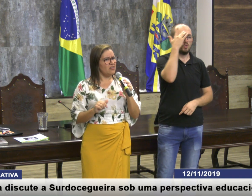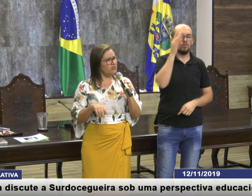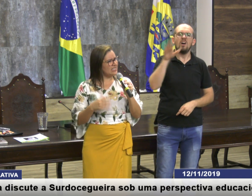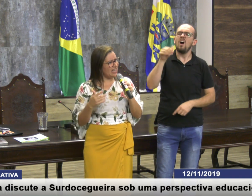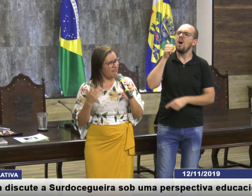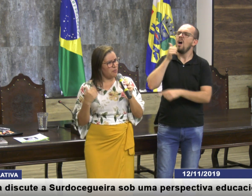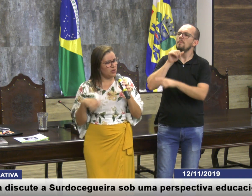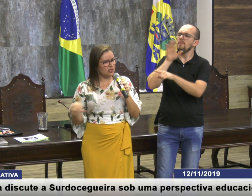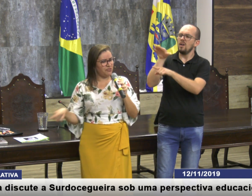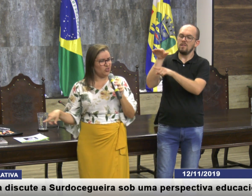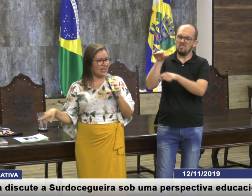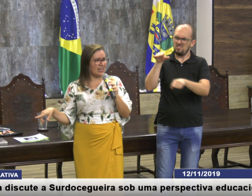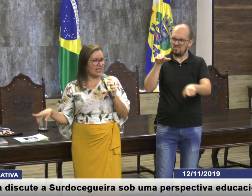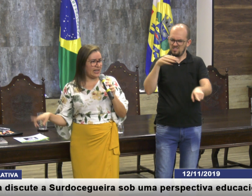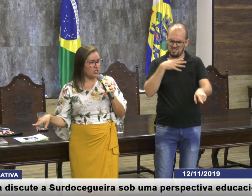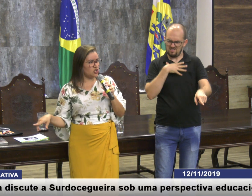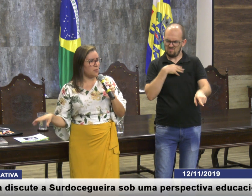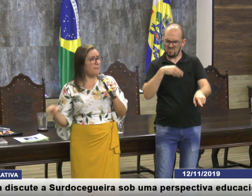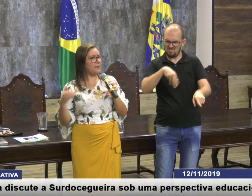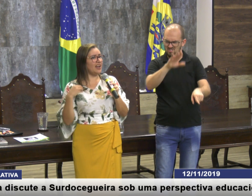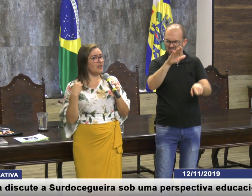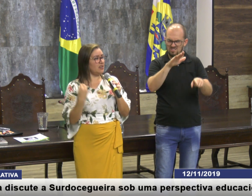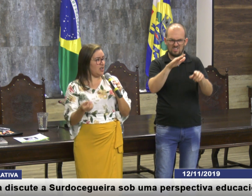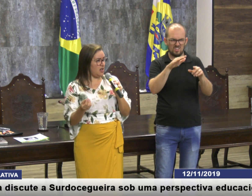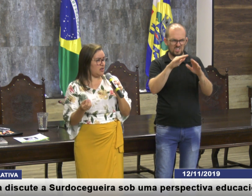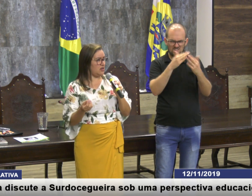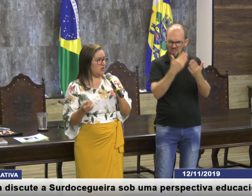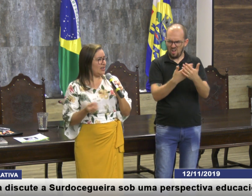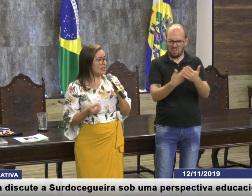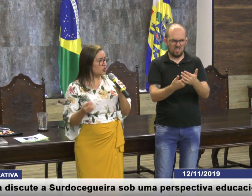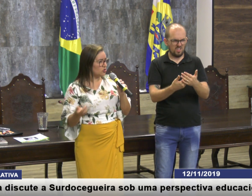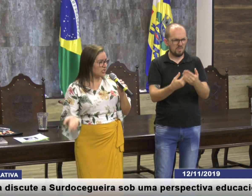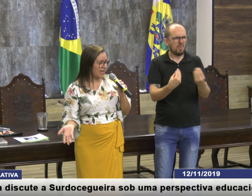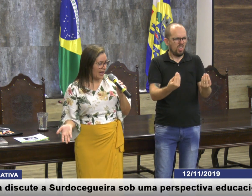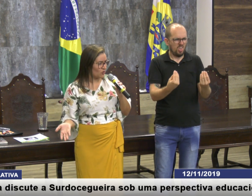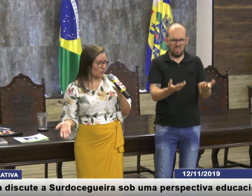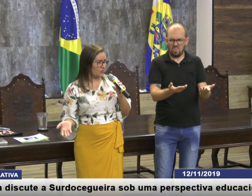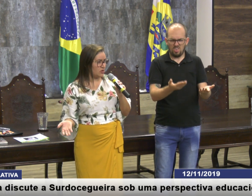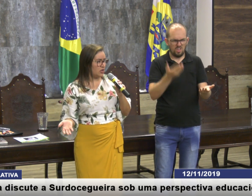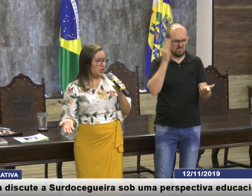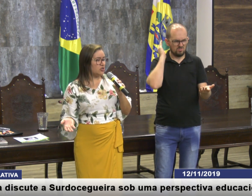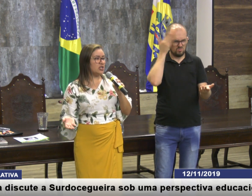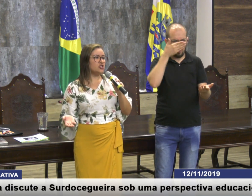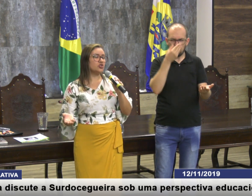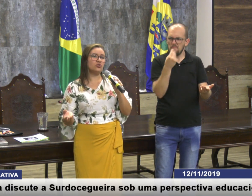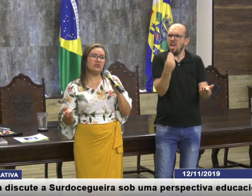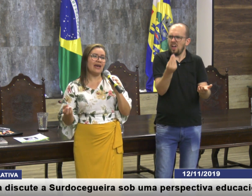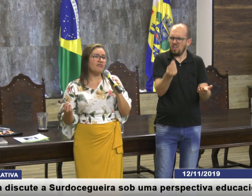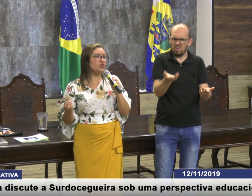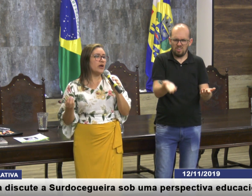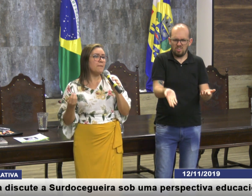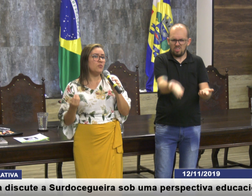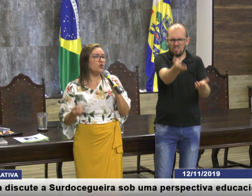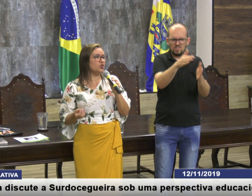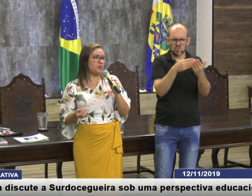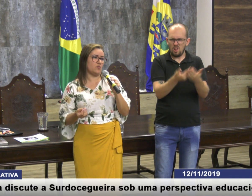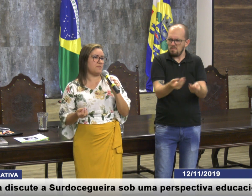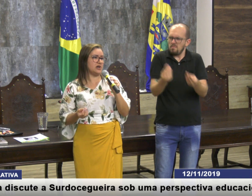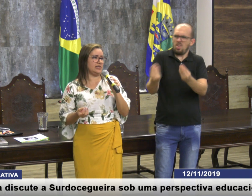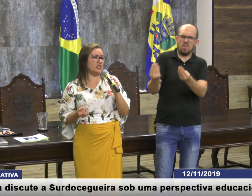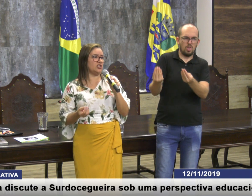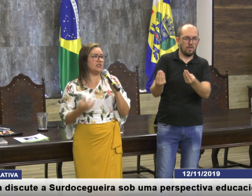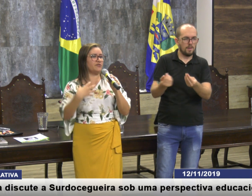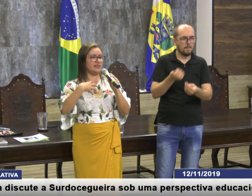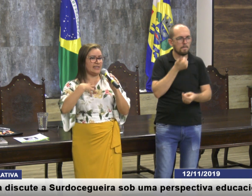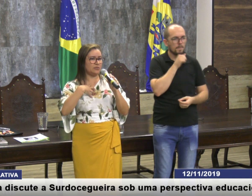ela, você vai pôr seu filho na creche? Para quê? Ele é surdo-cego. Gente, isso deve doer muito para uma